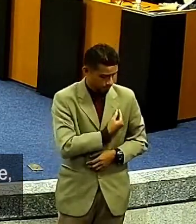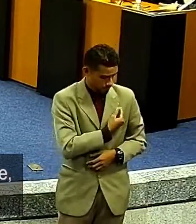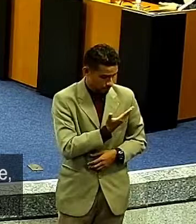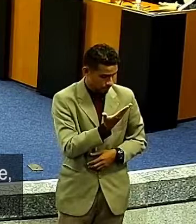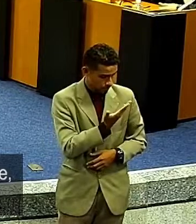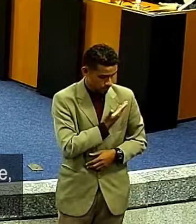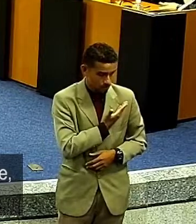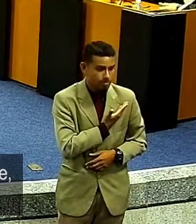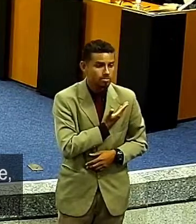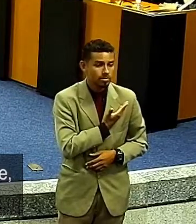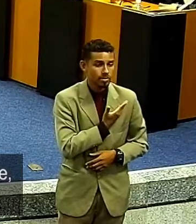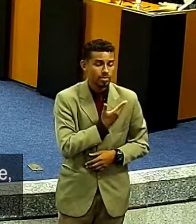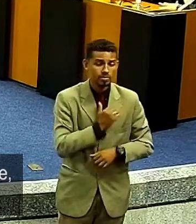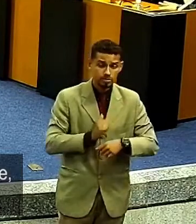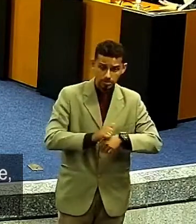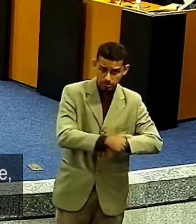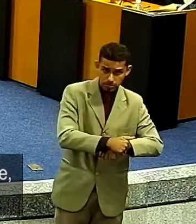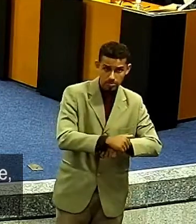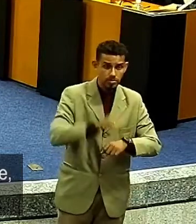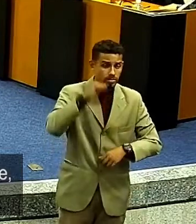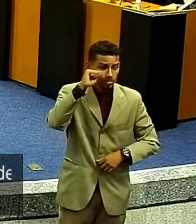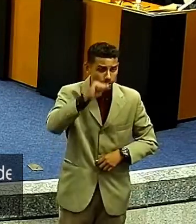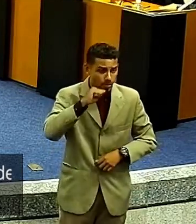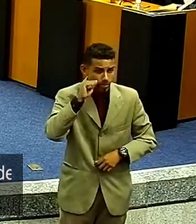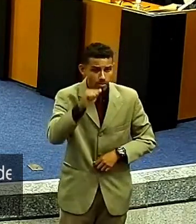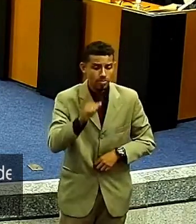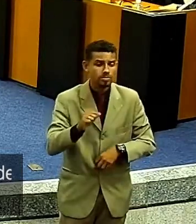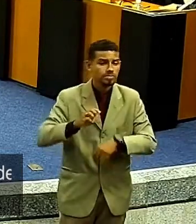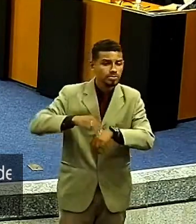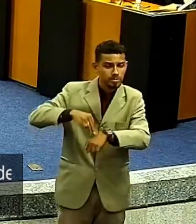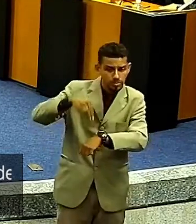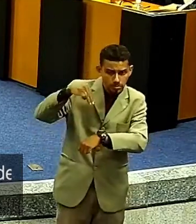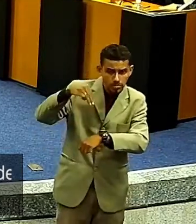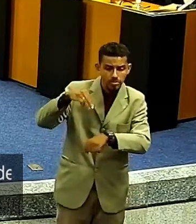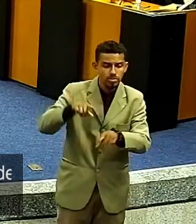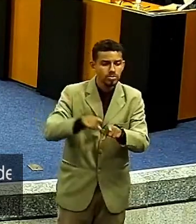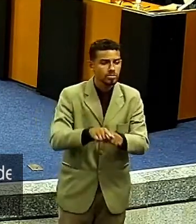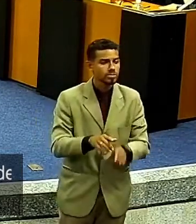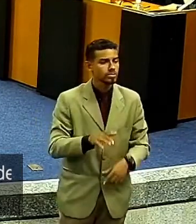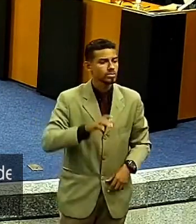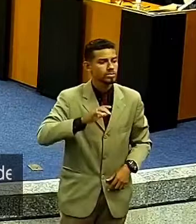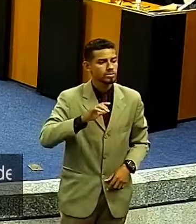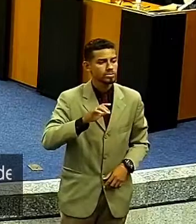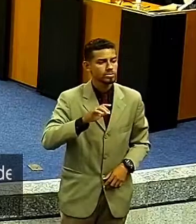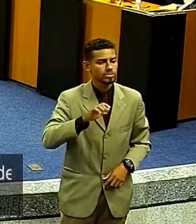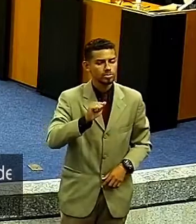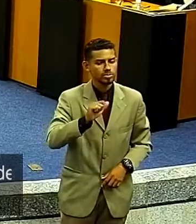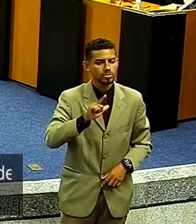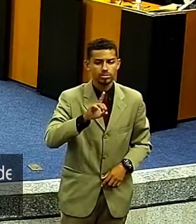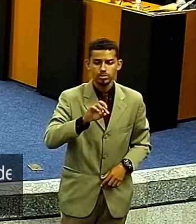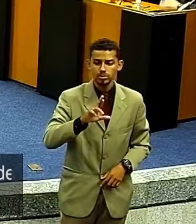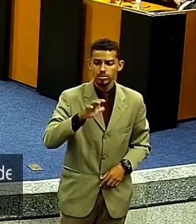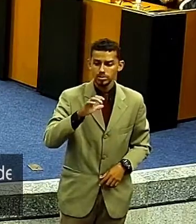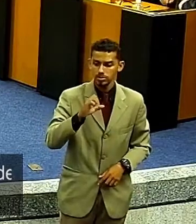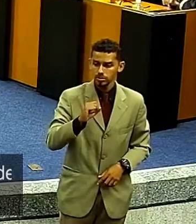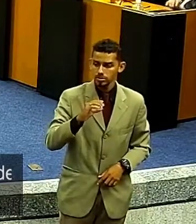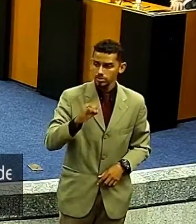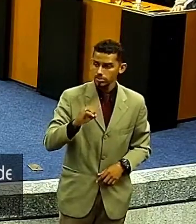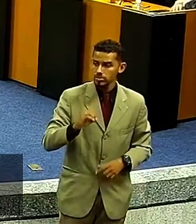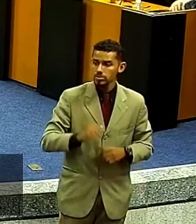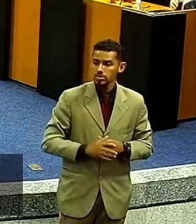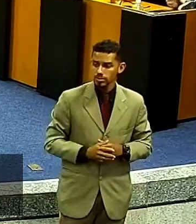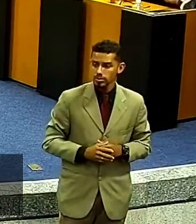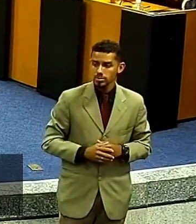de faculdade de advocacia de magistratura e meu compadre Dr Pires da FCA Neto